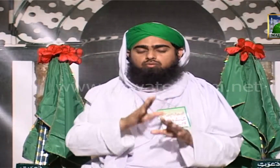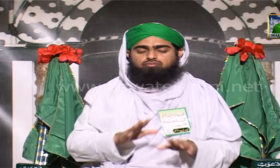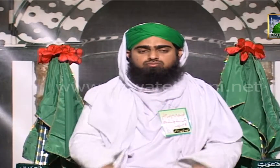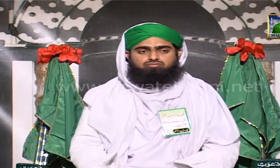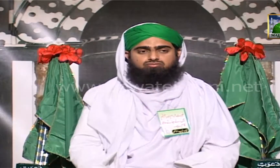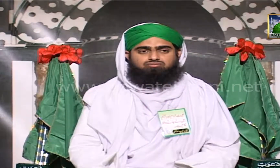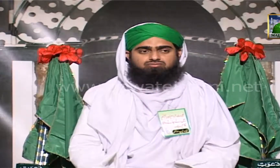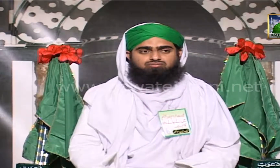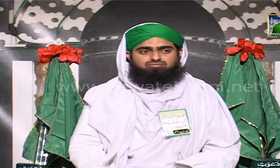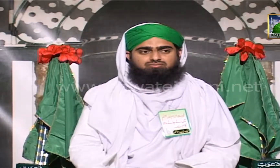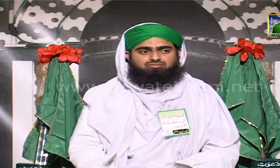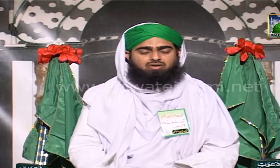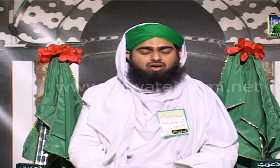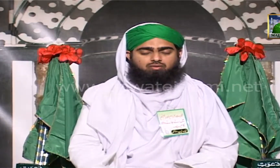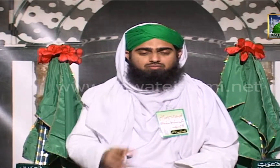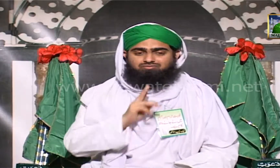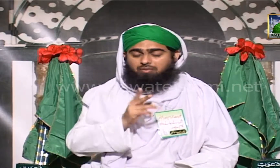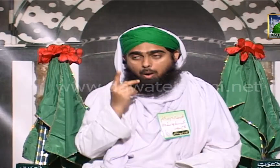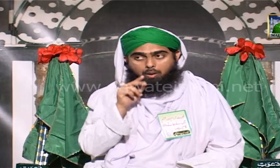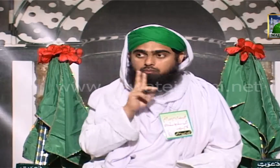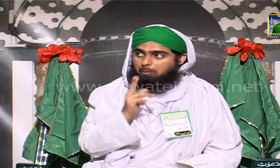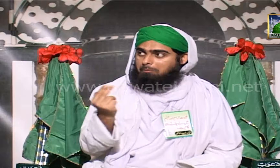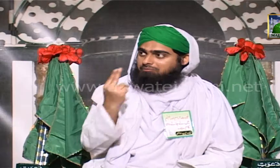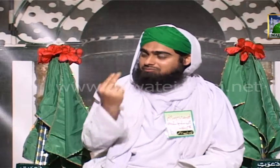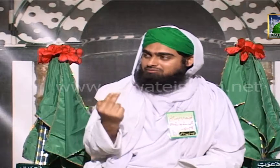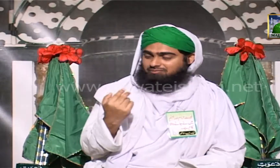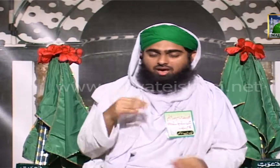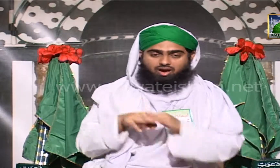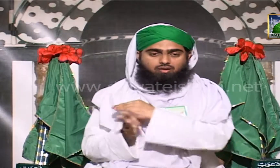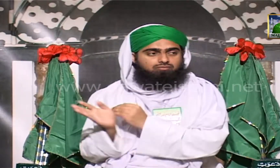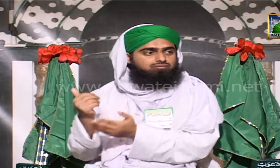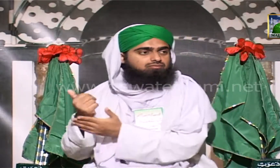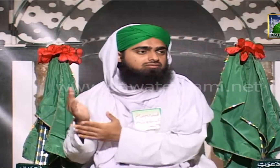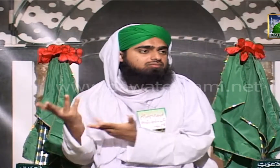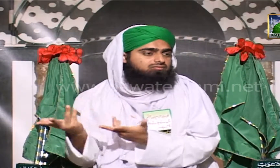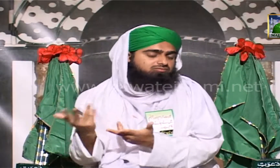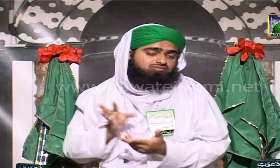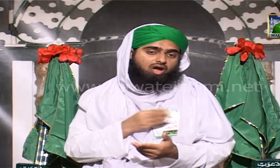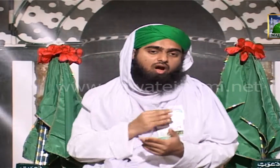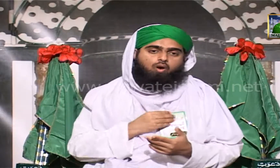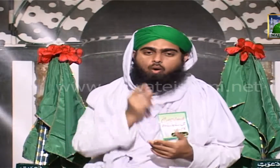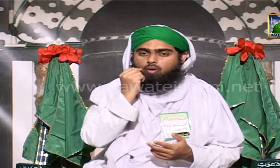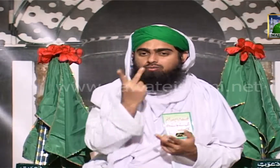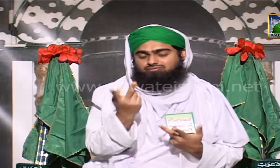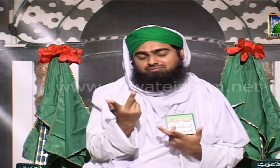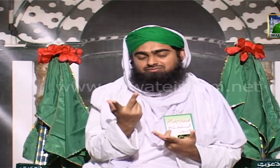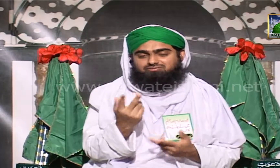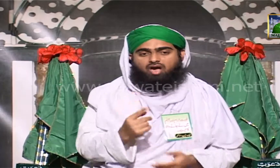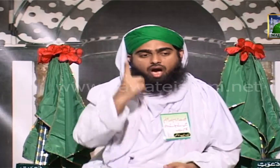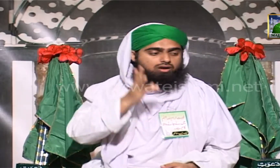چالاک ہوتے ہیں، وہ ستون کے پیچھے چھپ جاتے ہیں، وہ ڈرتے ہیں مجھ سے، کاش وہ خدا سے ڈرتے ہو. اب میں نے کیا بگاڑ لینا، کبھی یہی ہوتا ہے کہ میں پکڑ